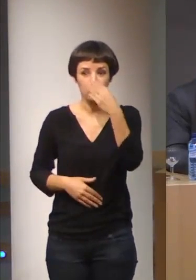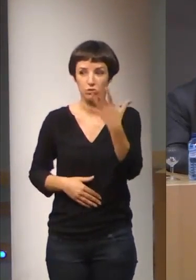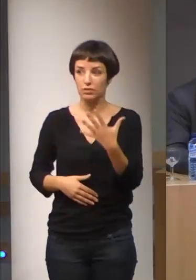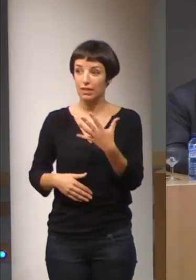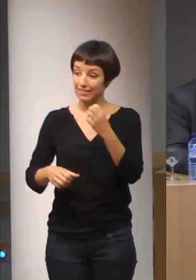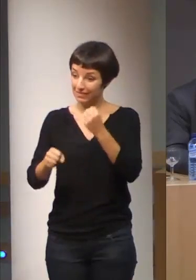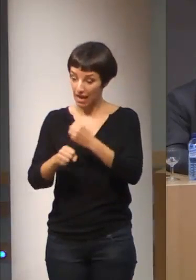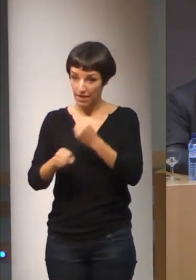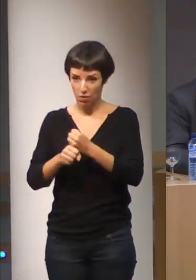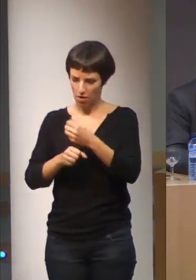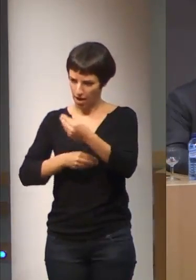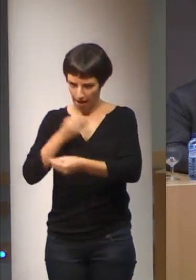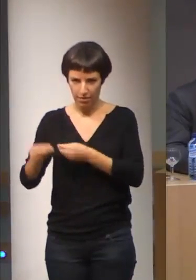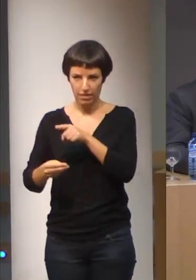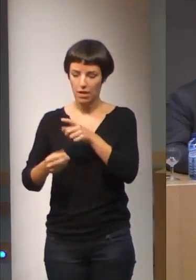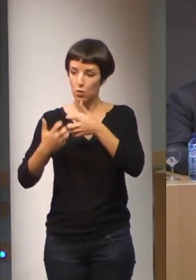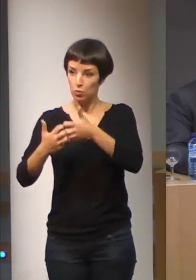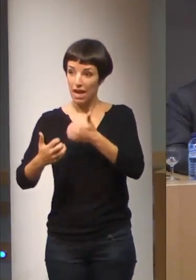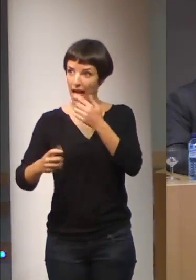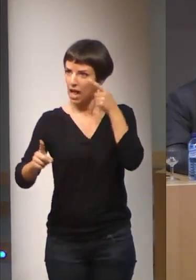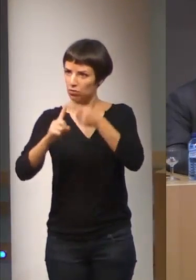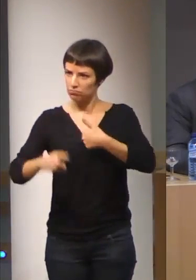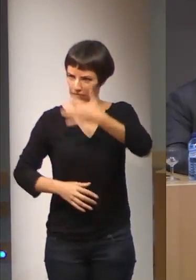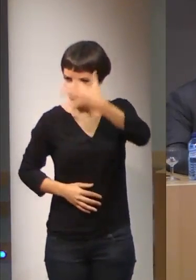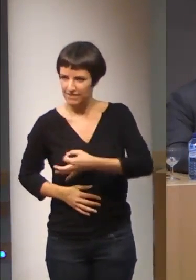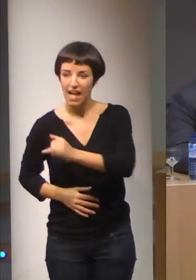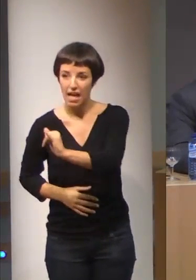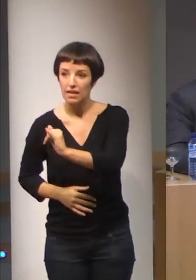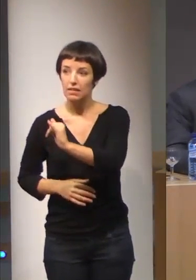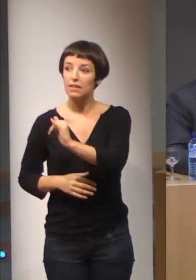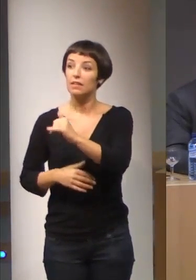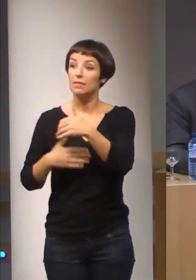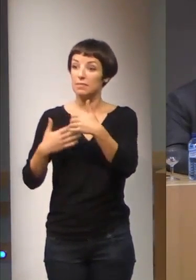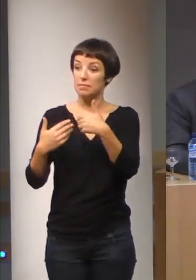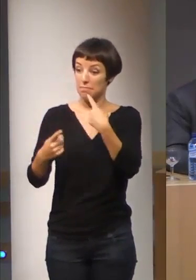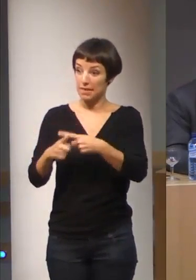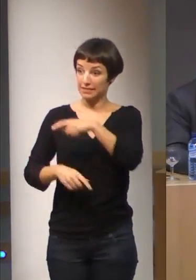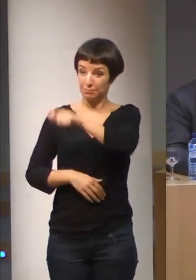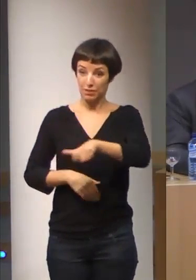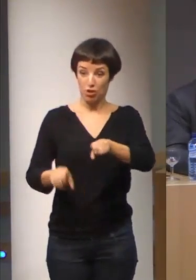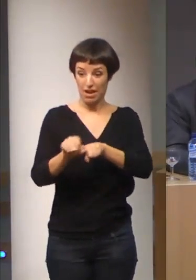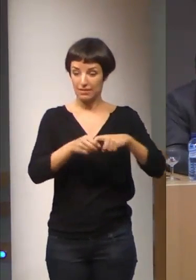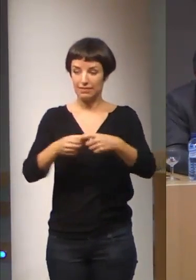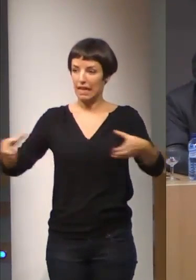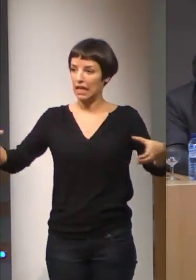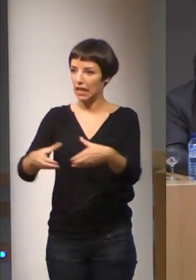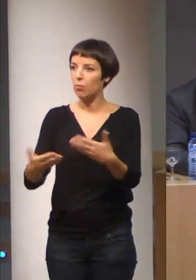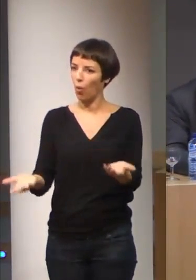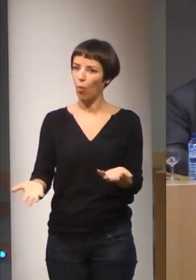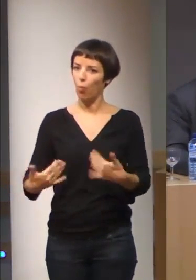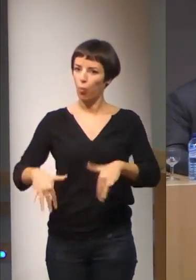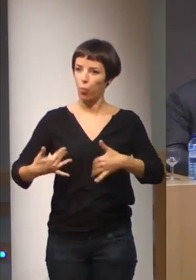haciendo un trabajo que se esté luchando por algo que uno cree y que las personas que forman parte del equipo pues te están